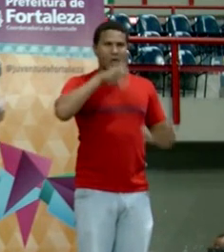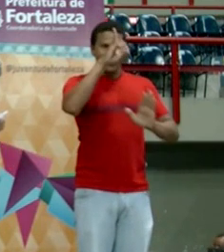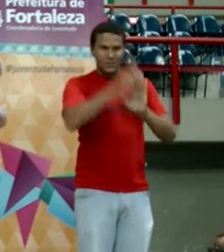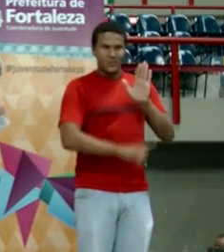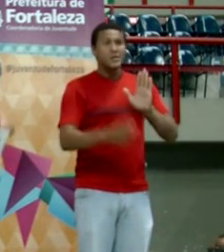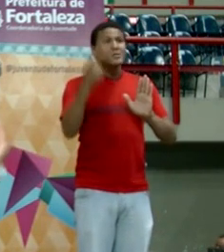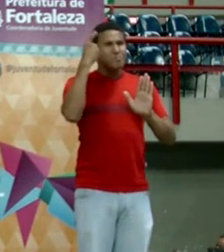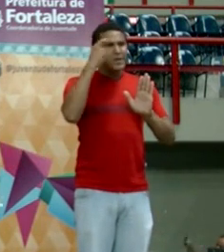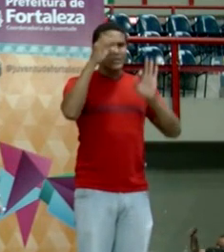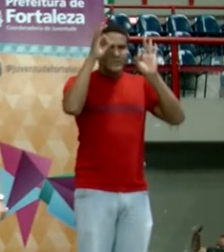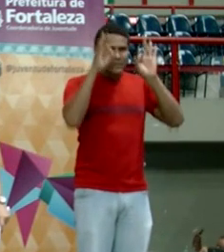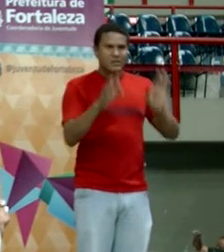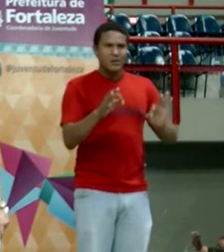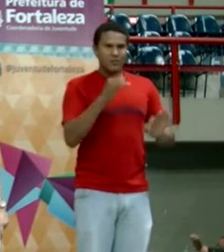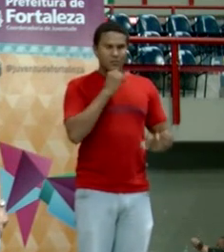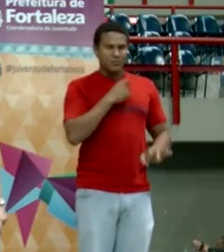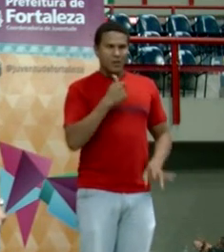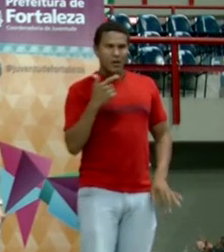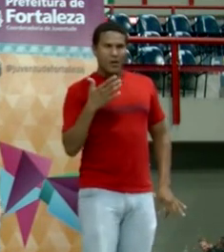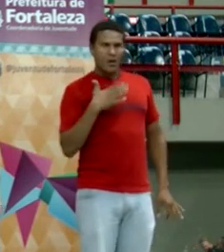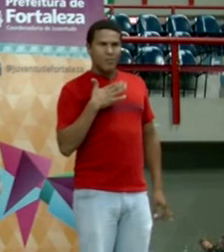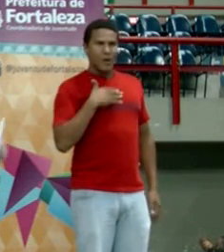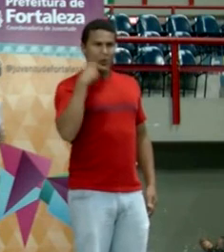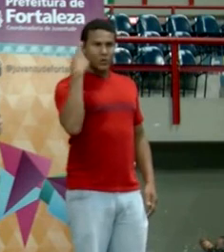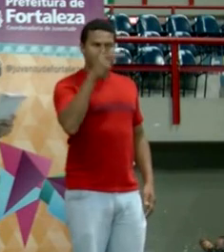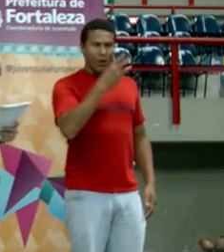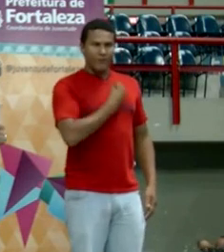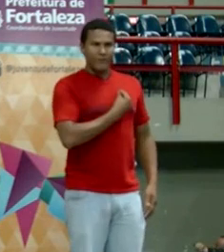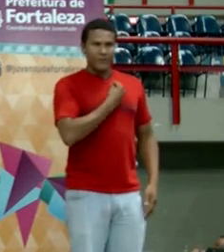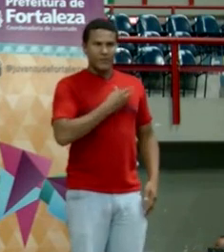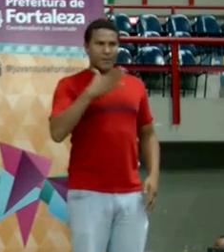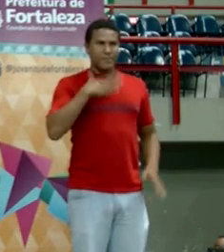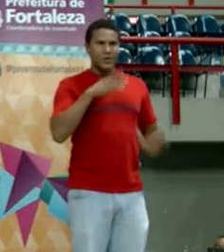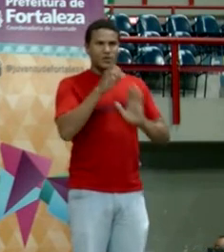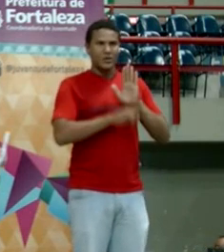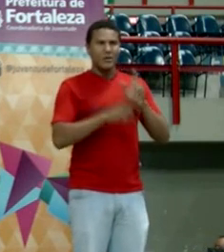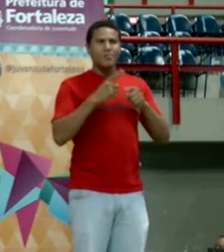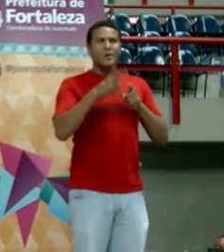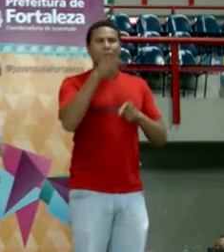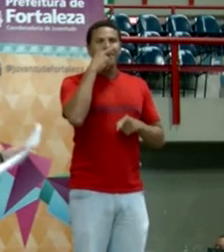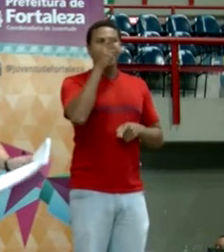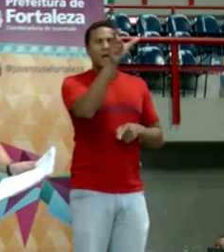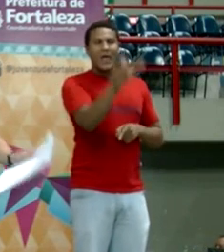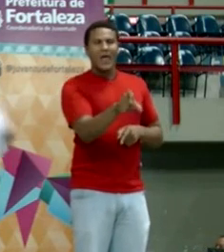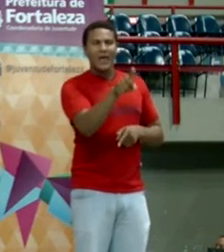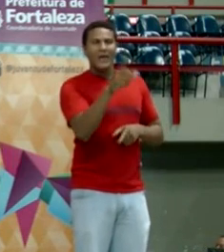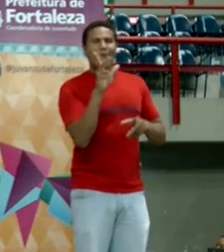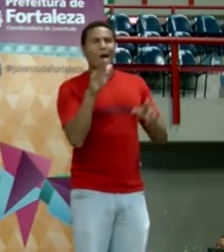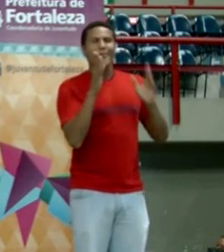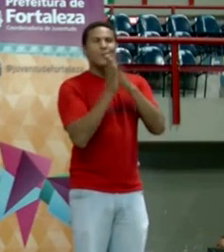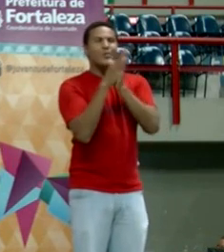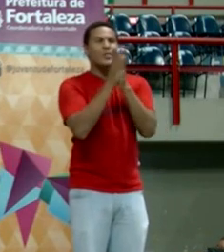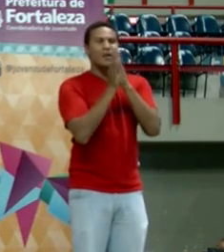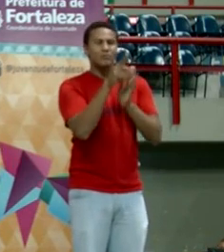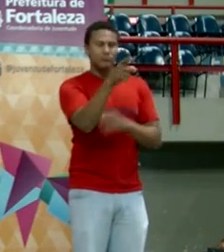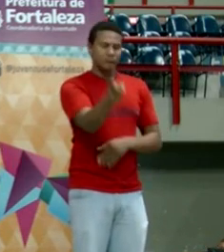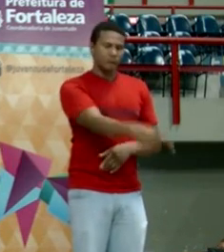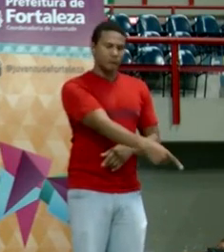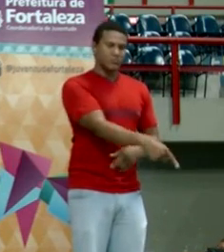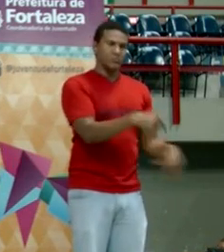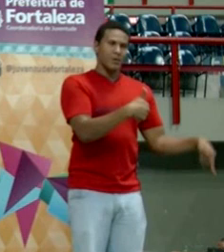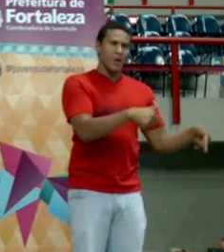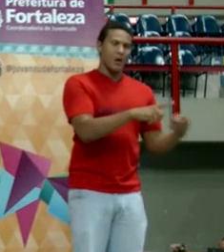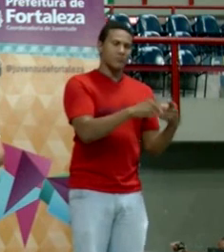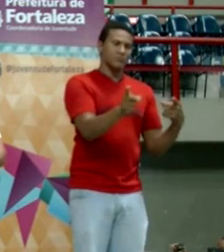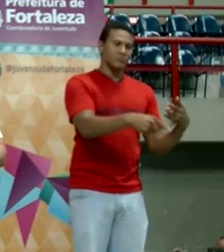direito na vida do outro, tá certo? Porque ele não vê o outro como ser humano, é um objeto para ele ganhar dinheiro, para ele botar para trabalhar,